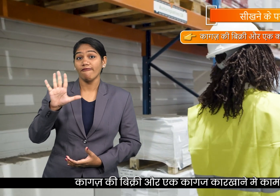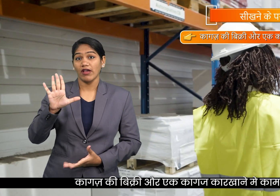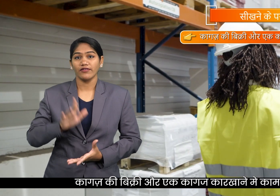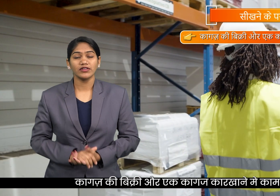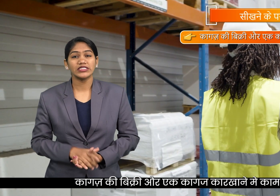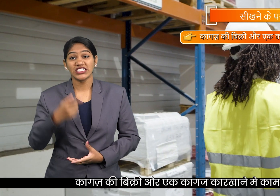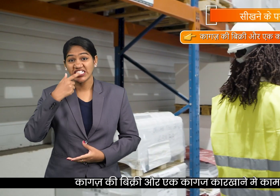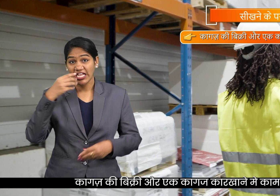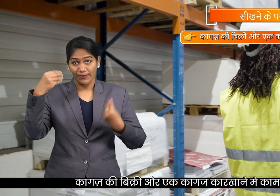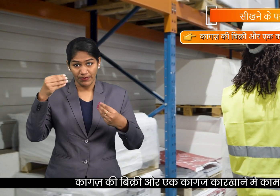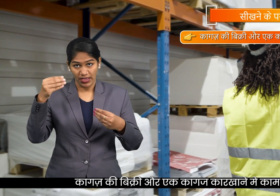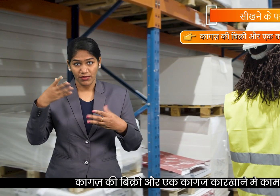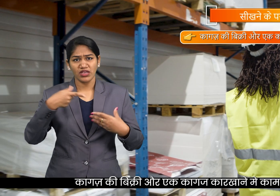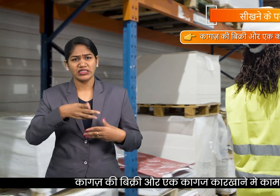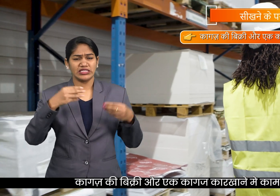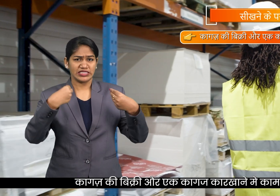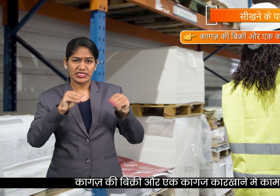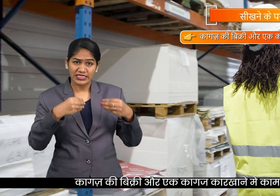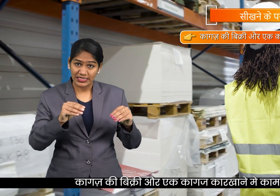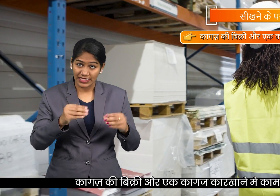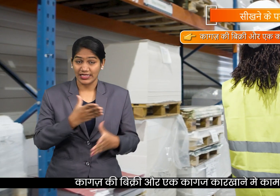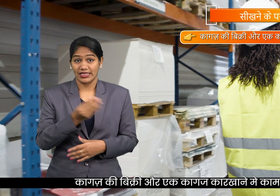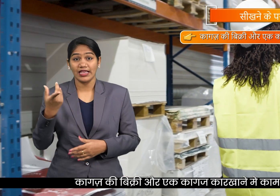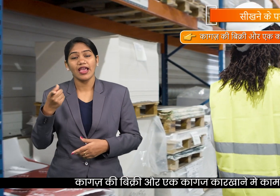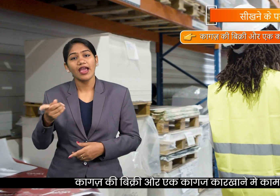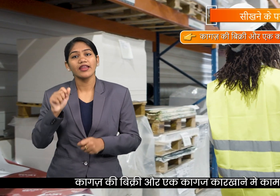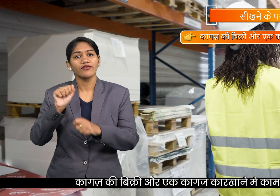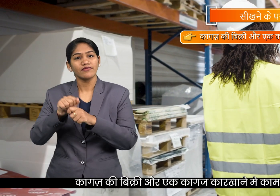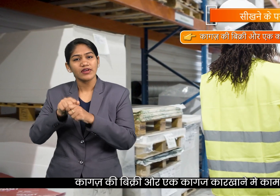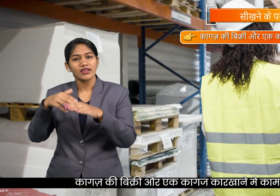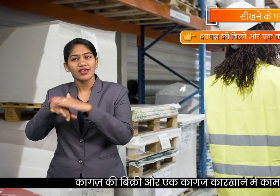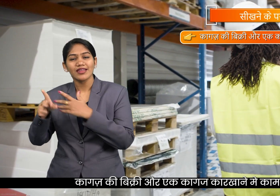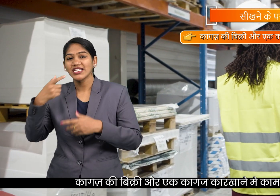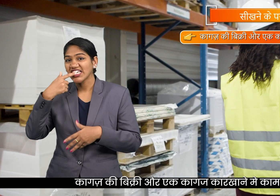कागज की बिक्री और एक कागज कारखाने में काम करना,